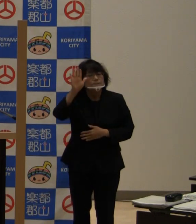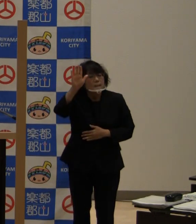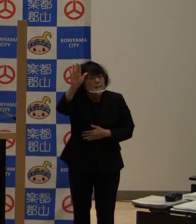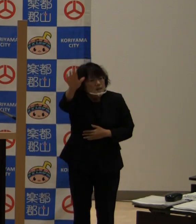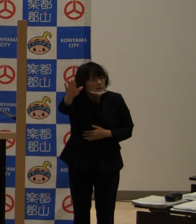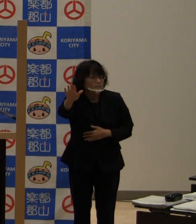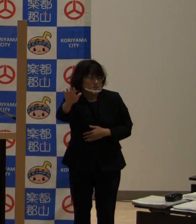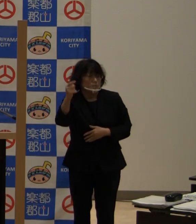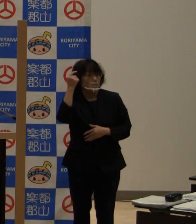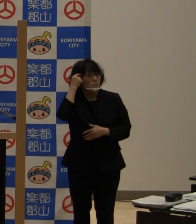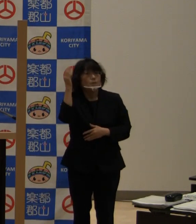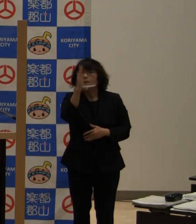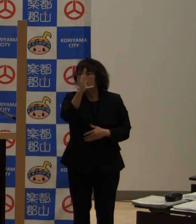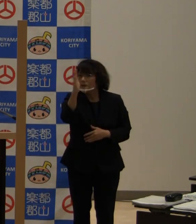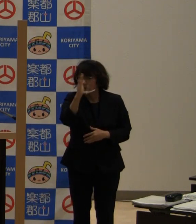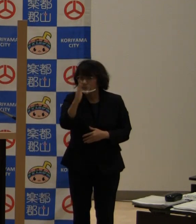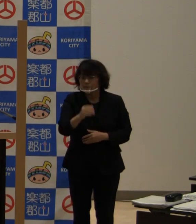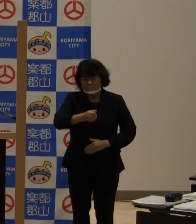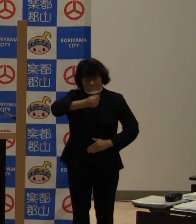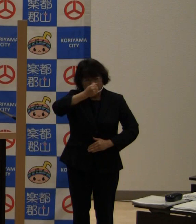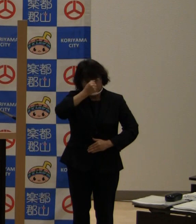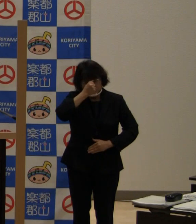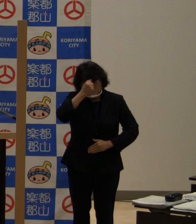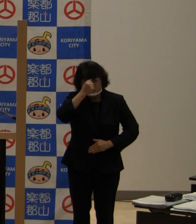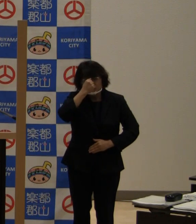ということはなくてですね、十分に